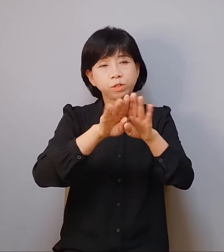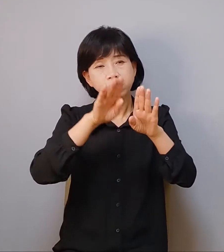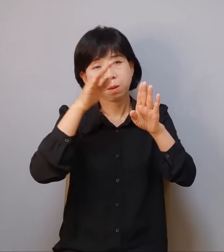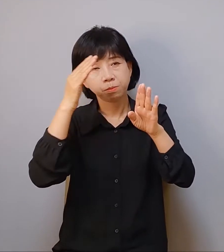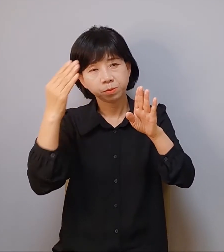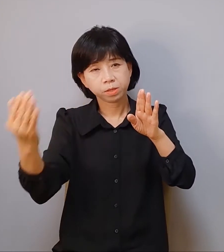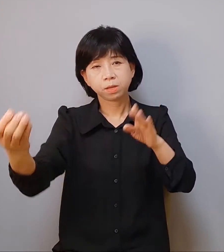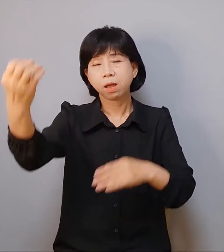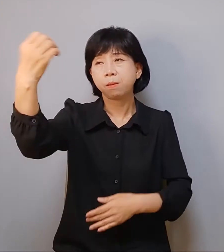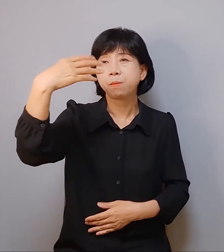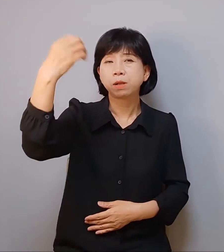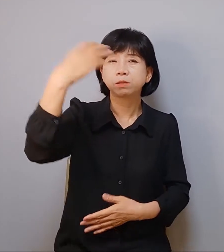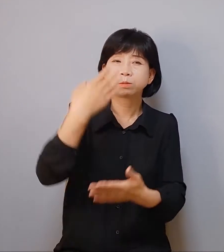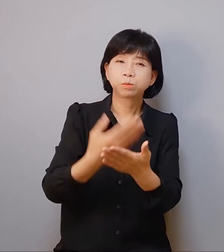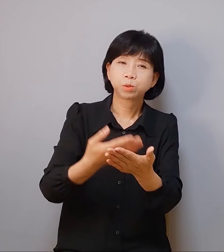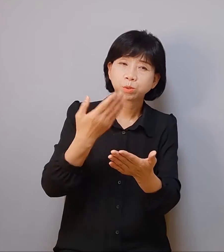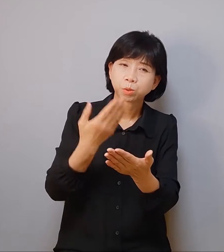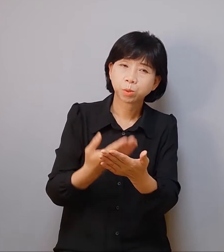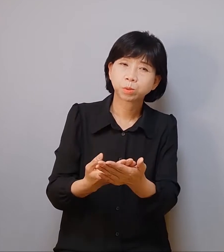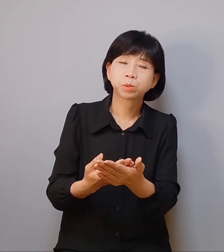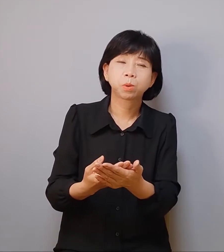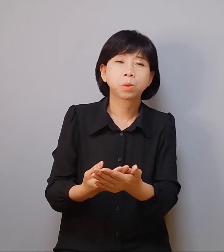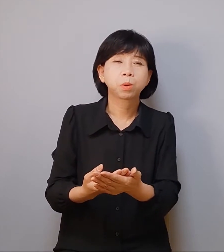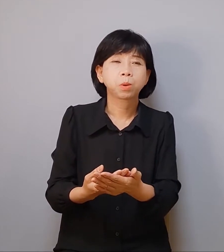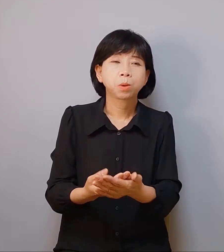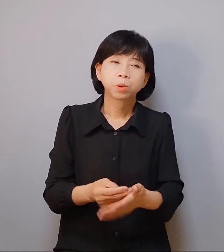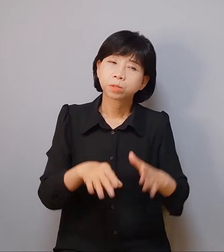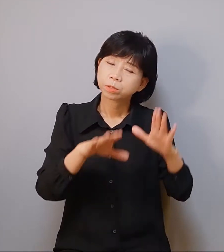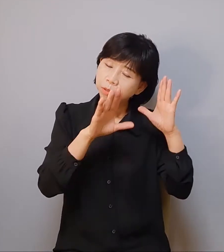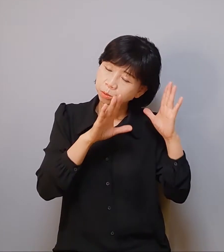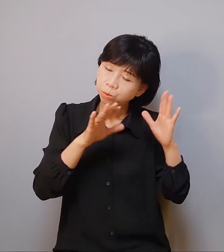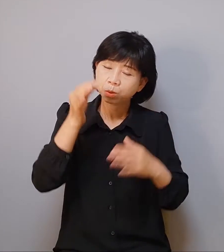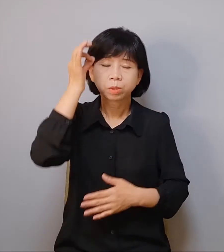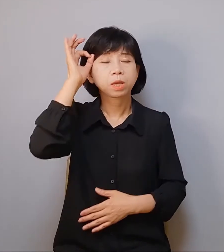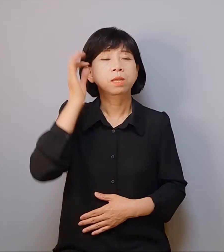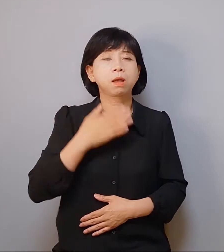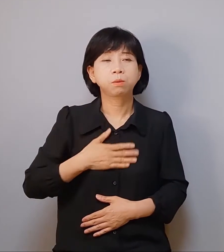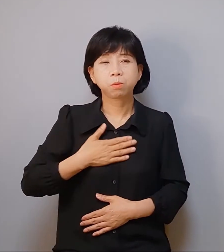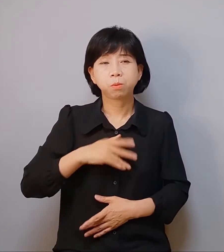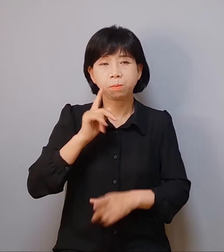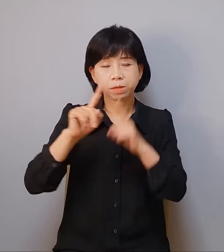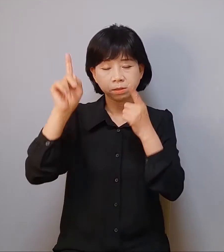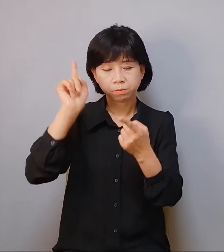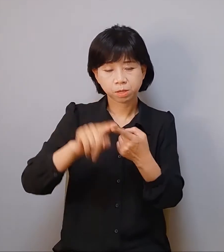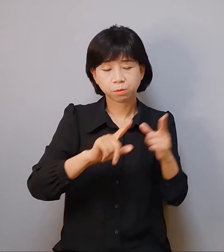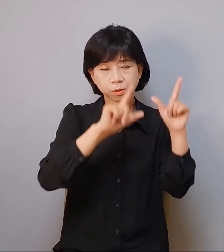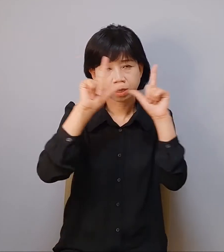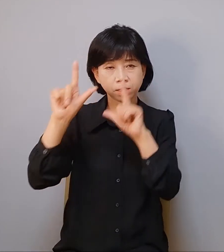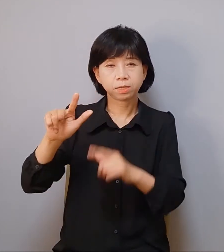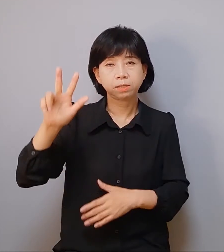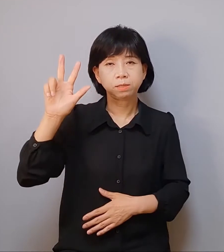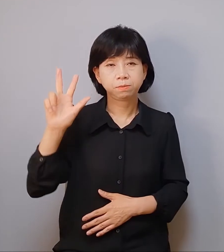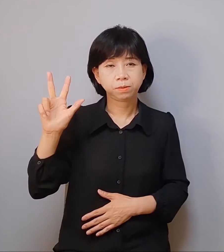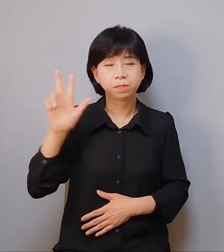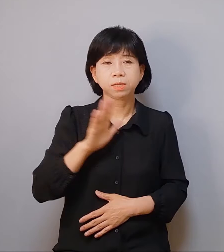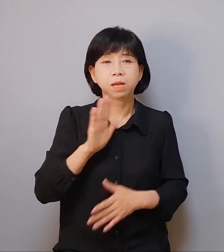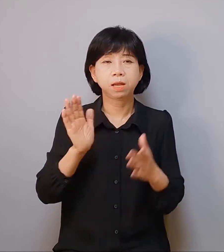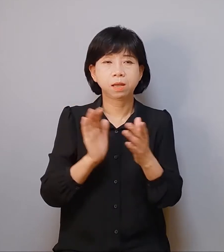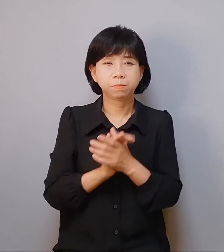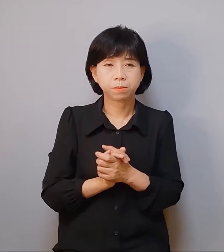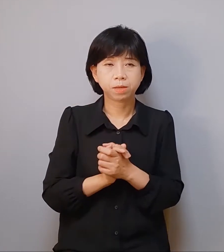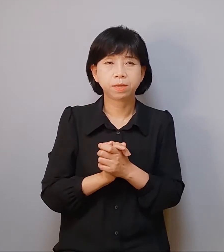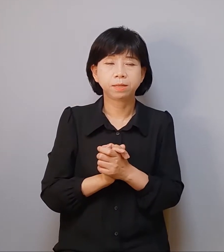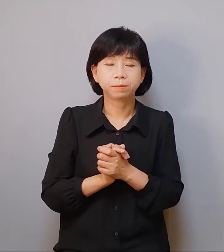엽니다. 말씀하여 주옵소서. 듣고 깨닫고 말씀대로 살겠습니다. 아멘.